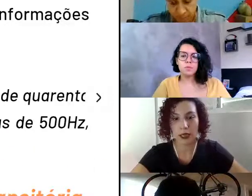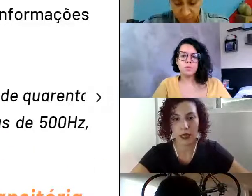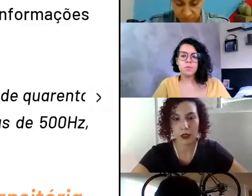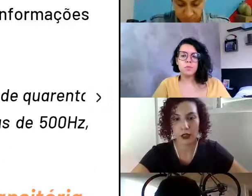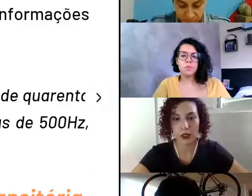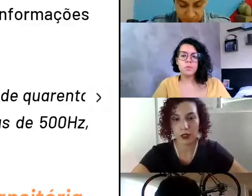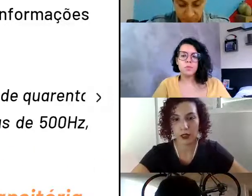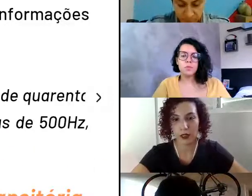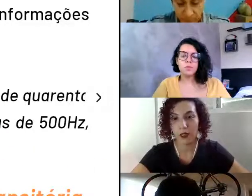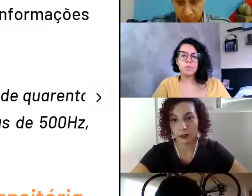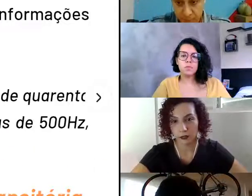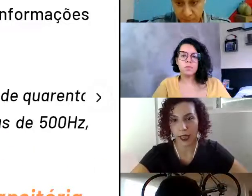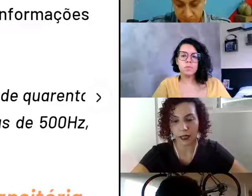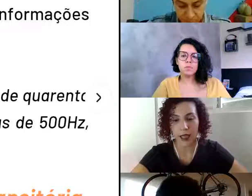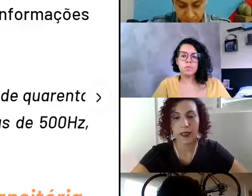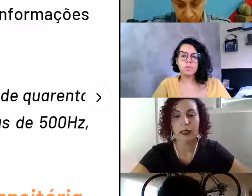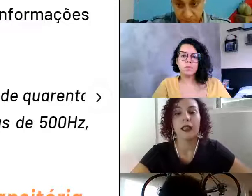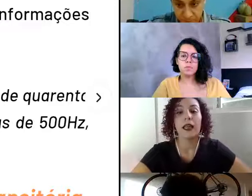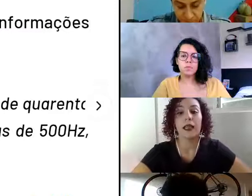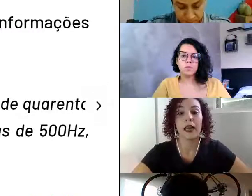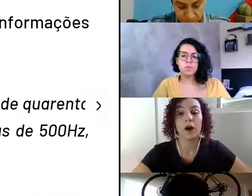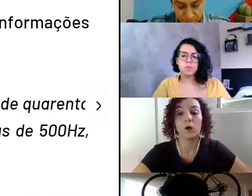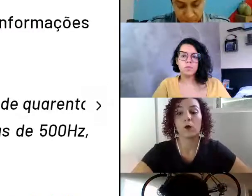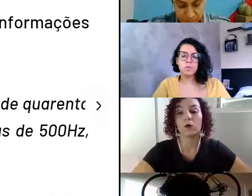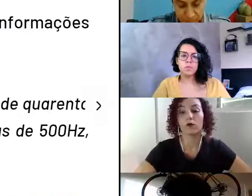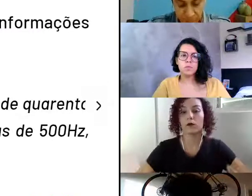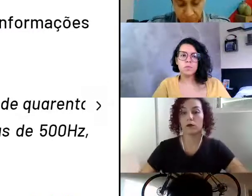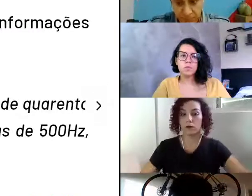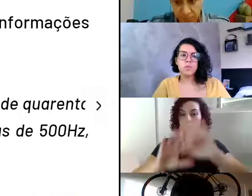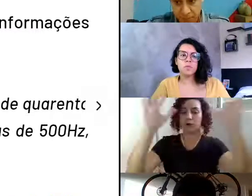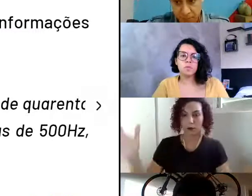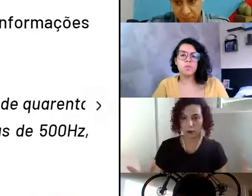perigo aí que a gente tem, né? Então,